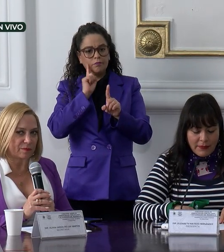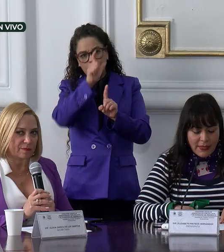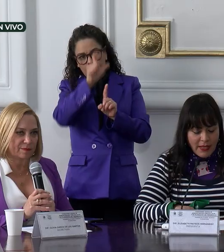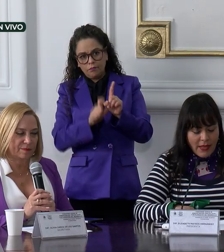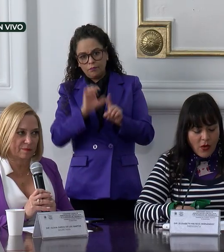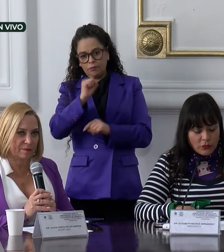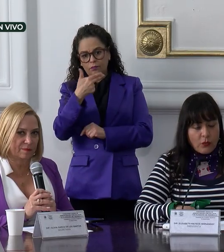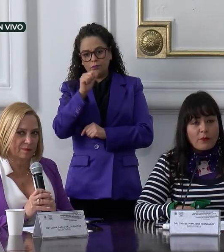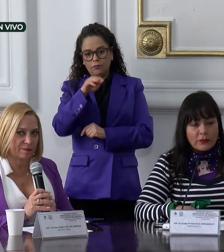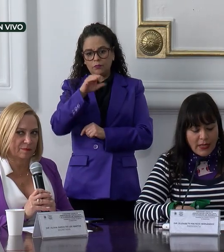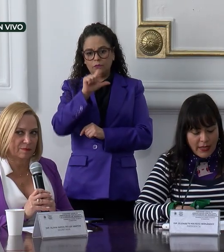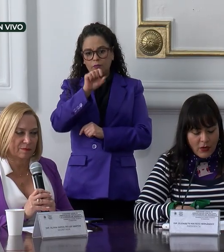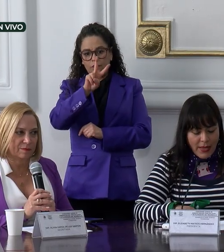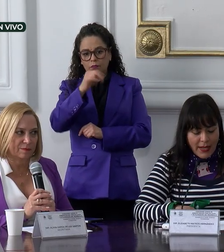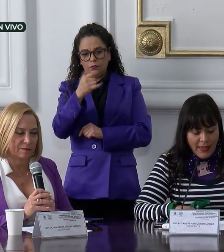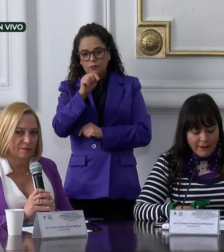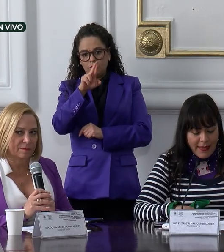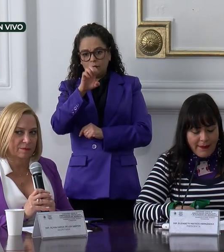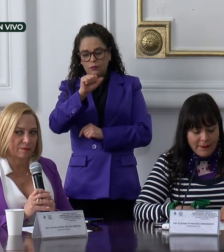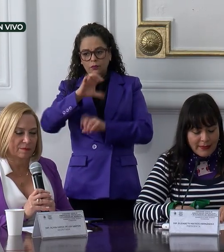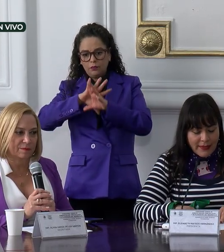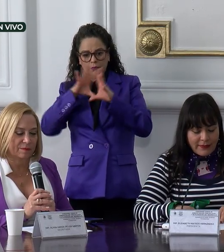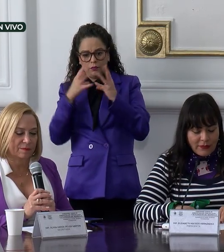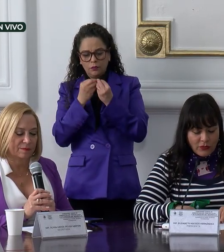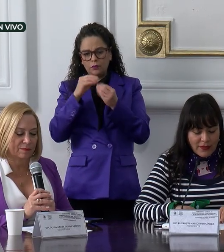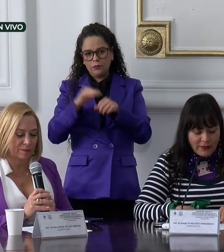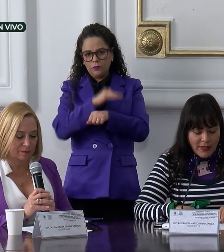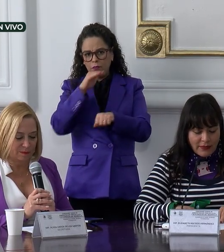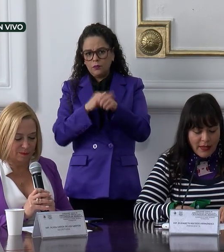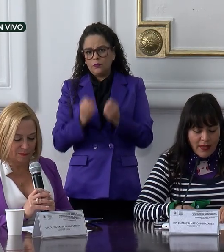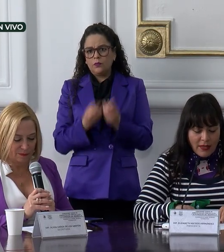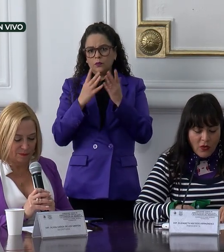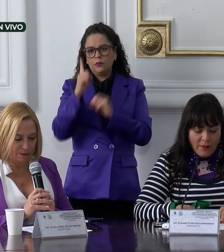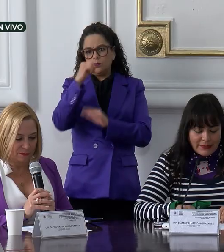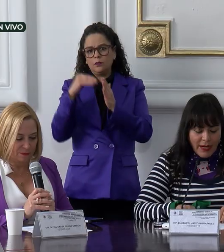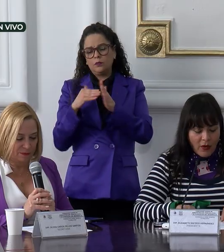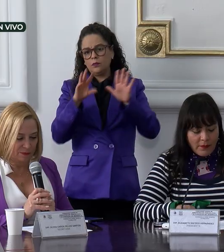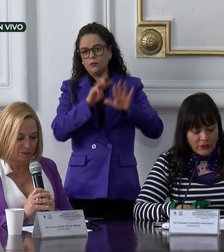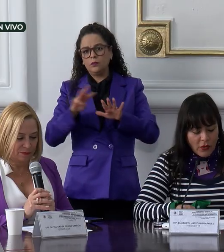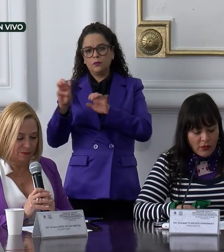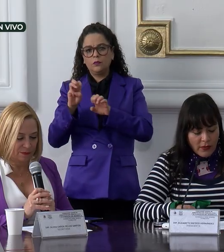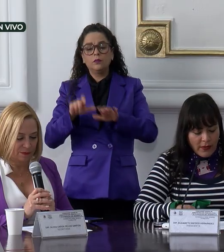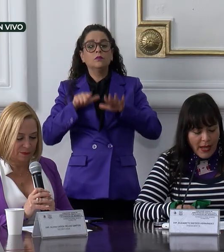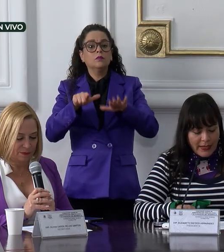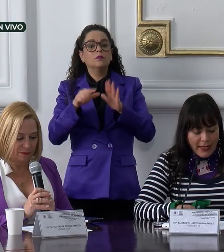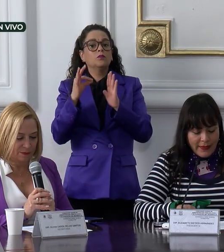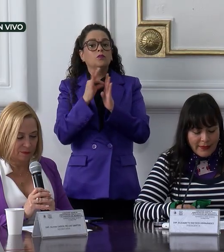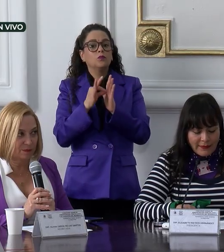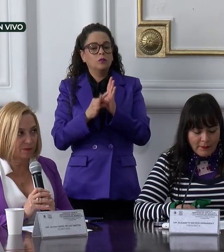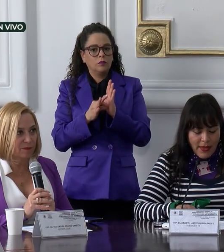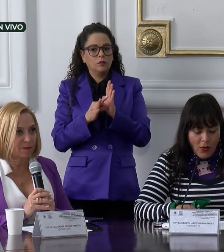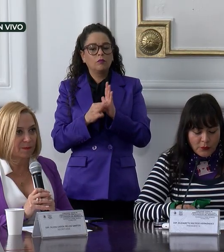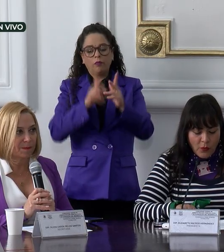Chama Levi Teresa obtuvo un puntaje global de 1,317 y con base a la conversión a regla